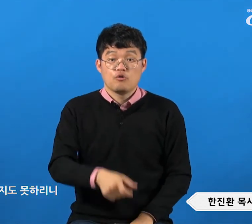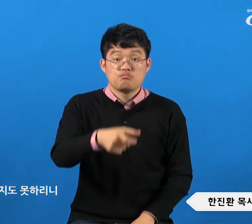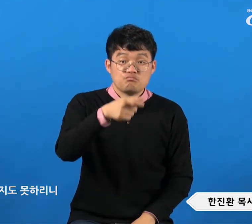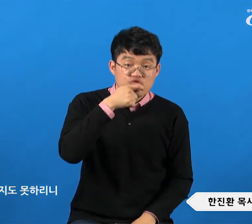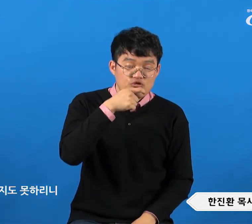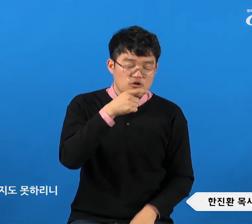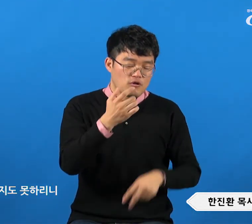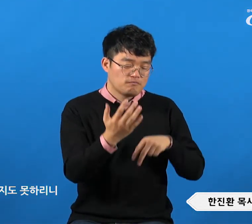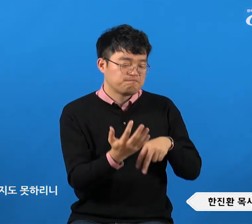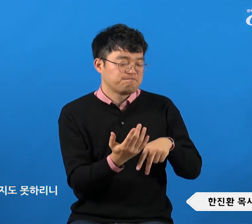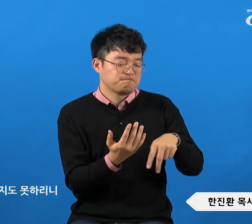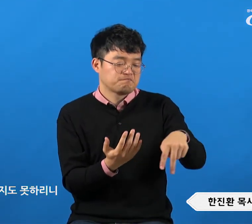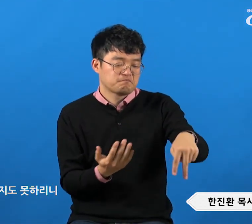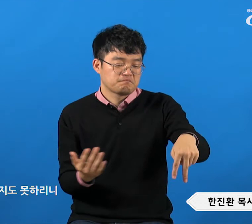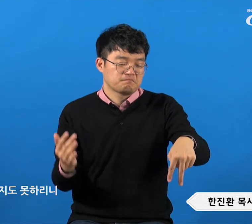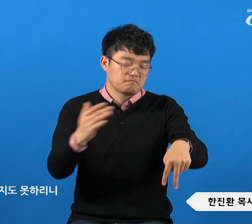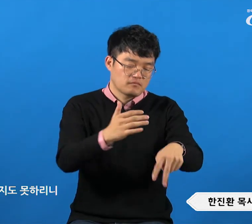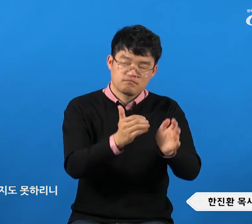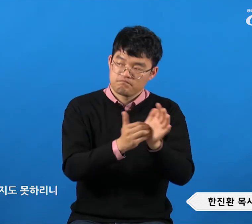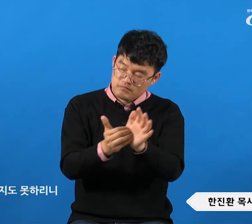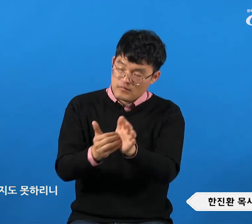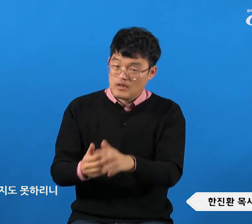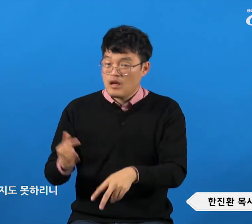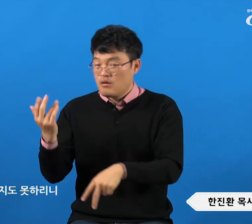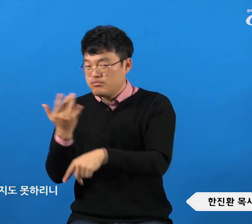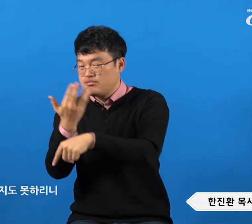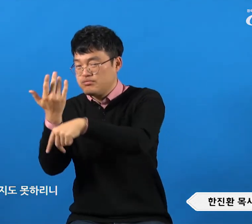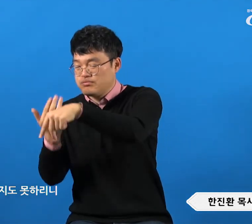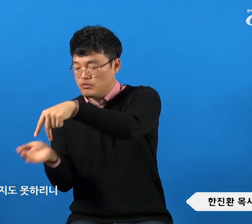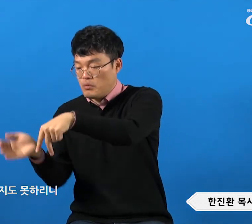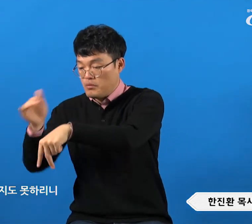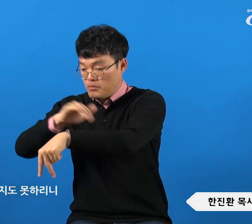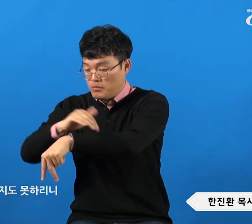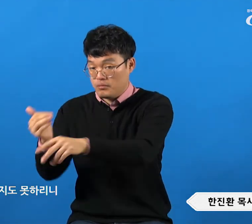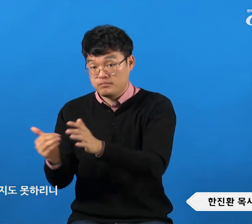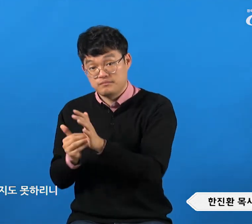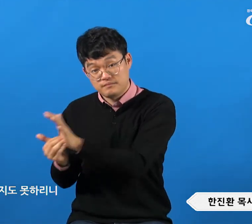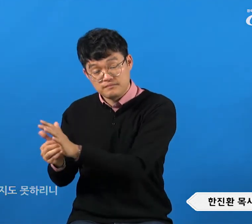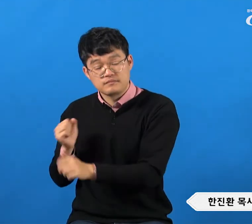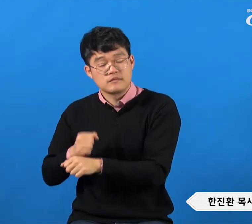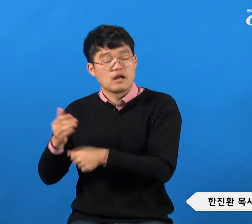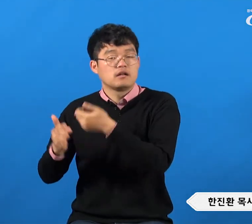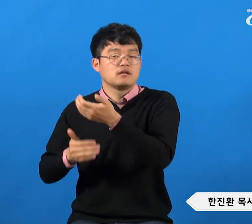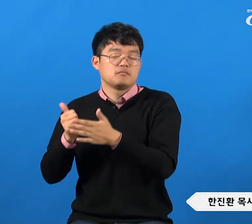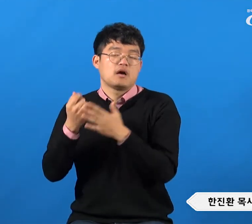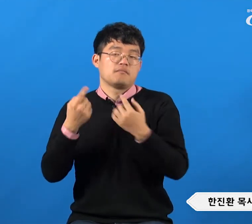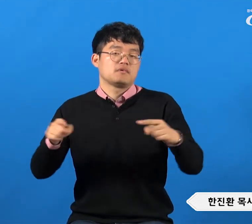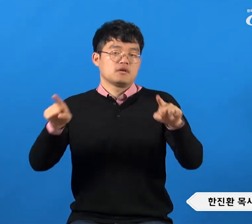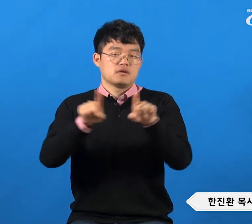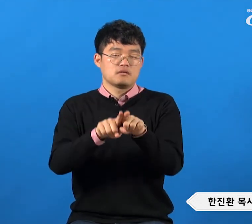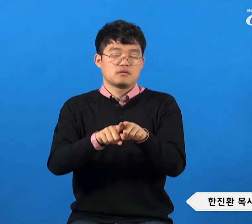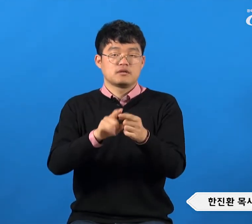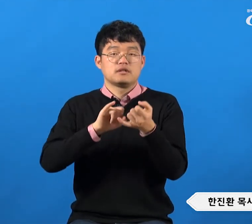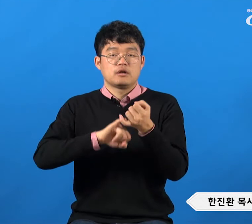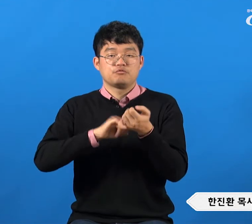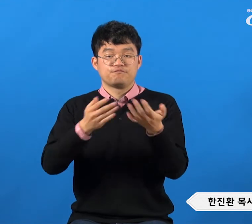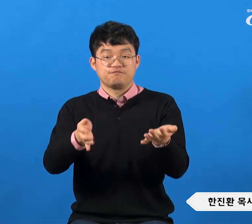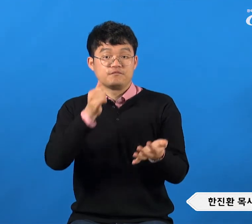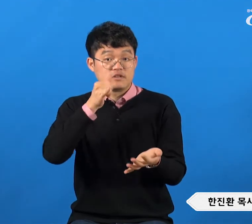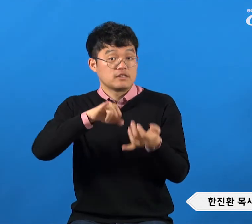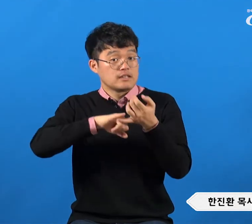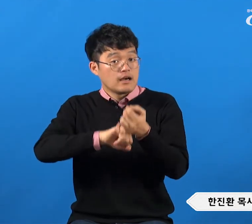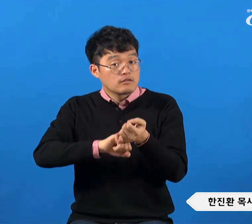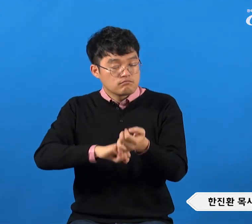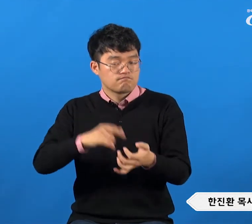물 가운데도 함께 해주시고 불 가운데서도 함께 해주실 것이라고 하나님이 약속해 주셨습니다. 우리